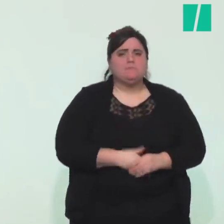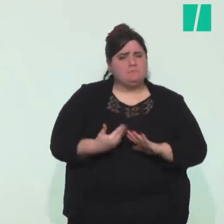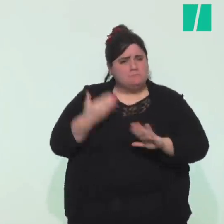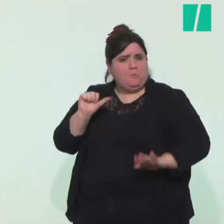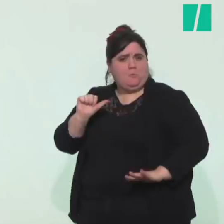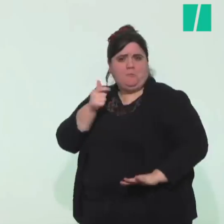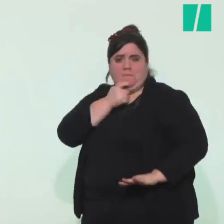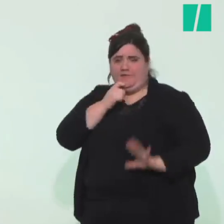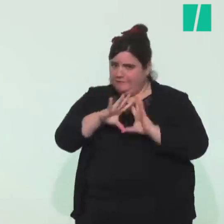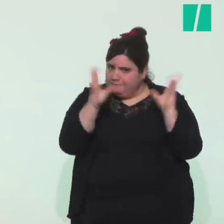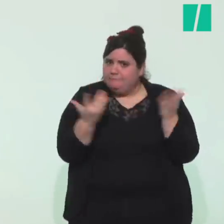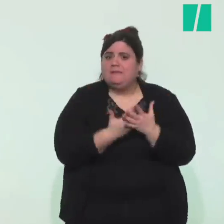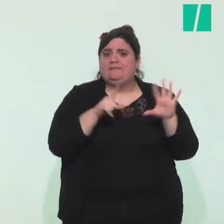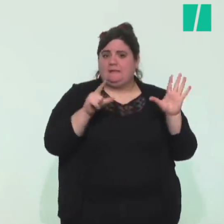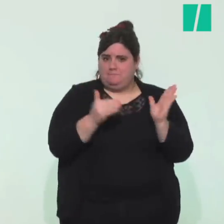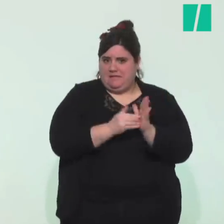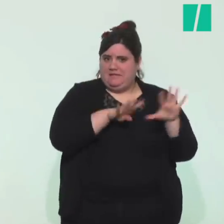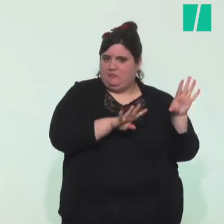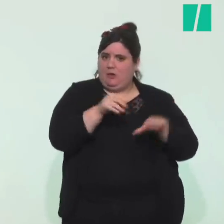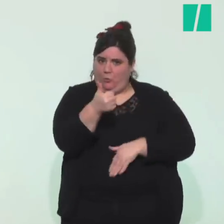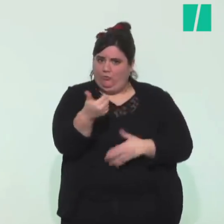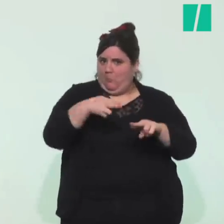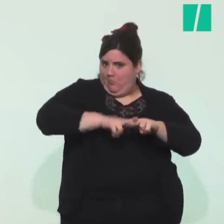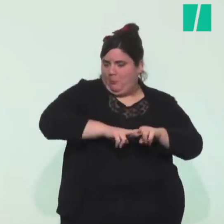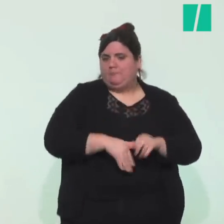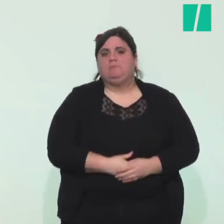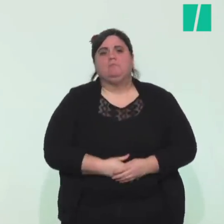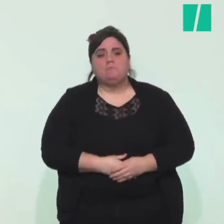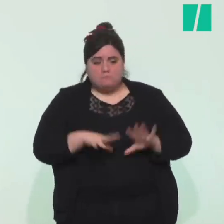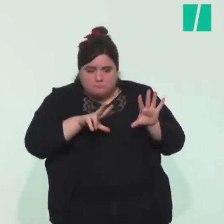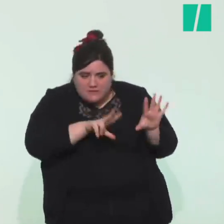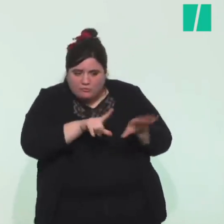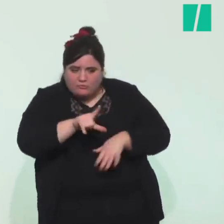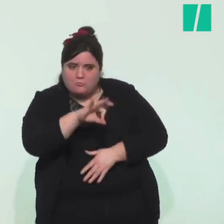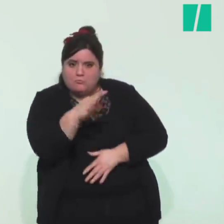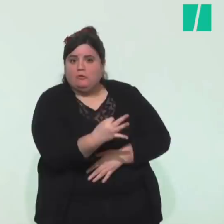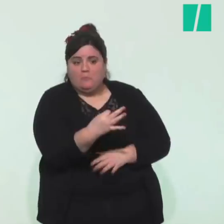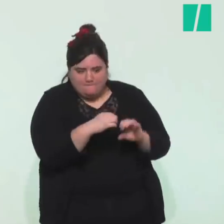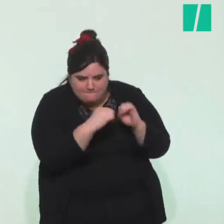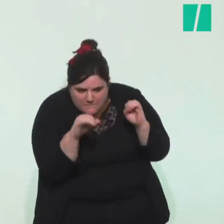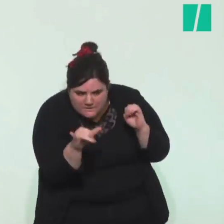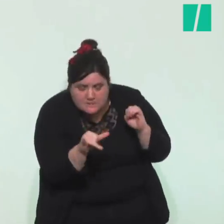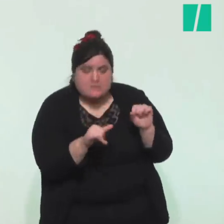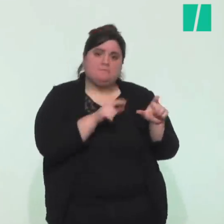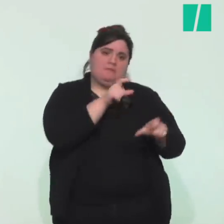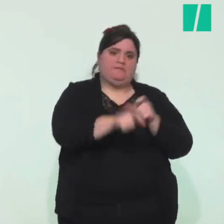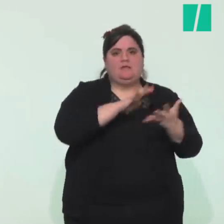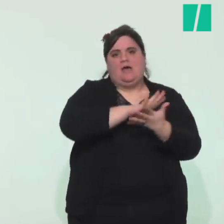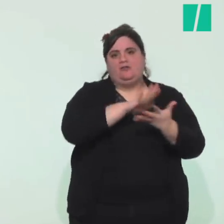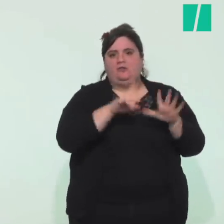déplorons 7 091 décès. 82% de ces décès surviennent chez des personnes de plus de 70